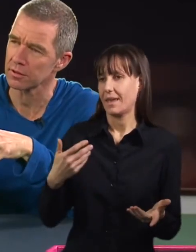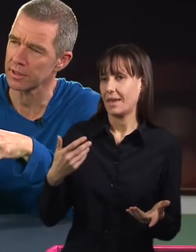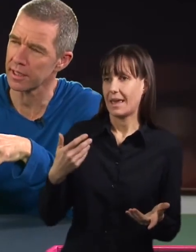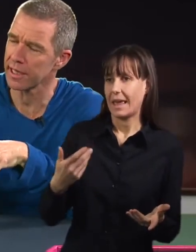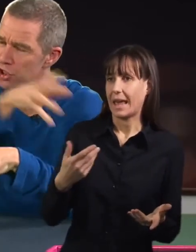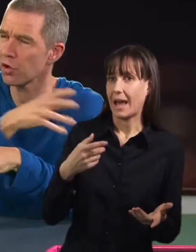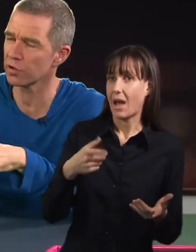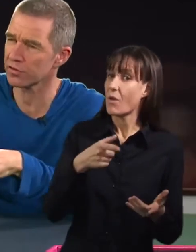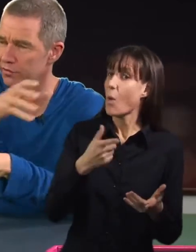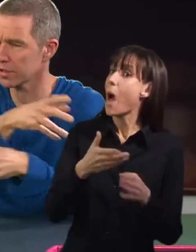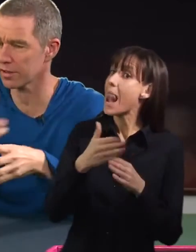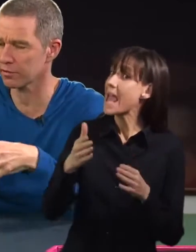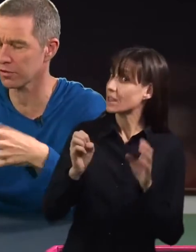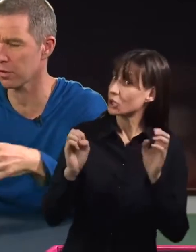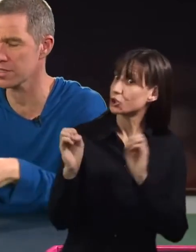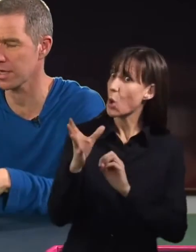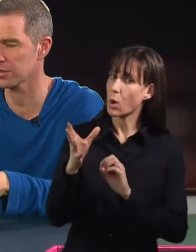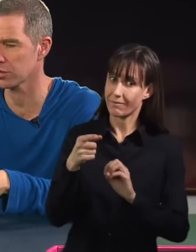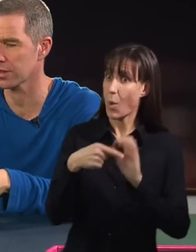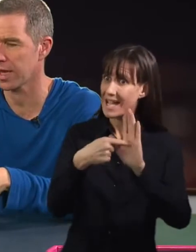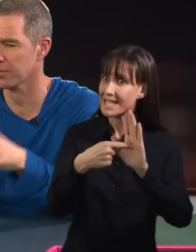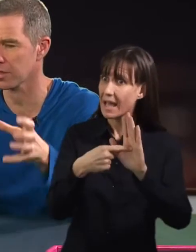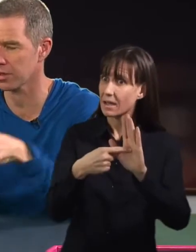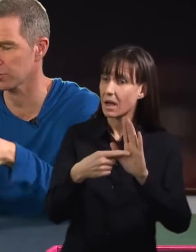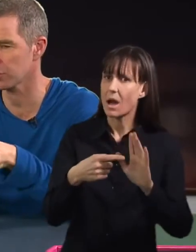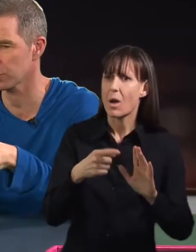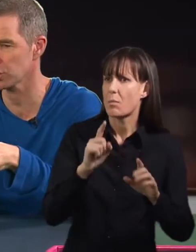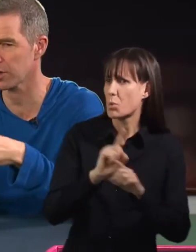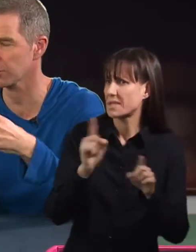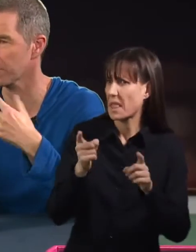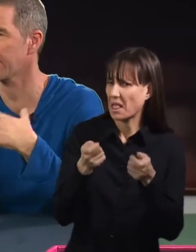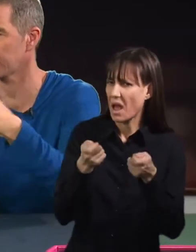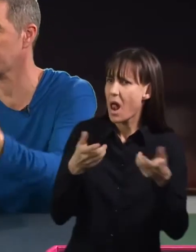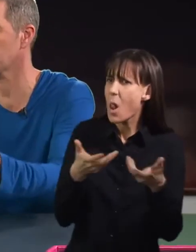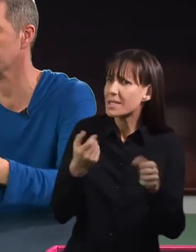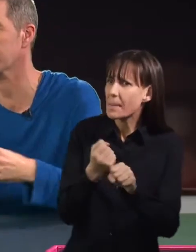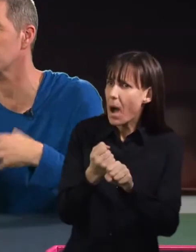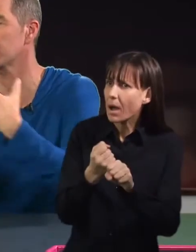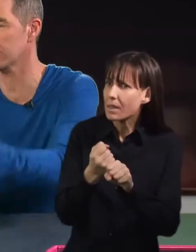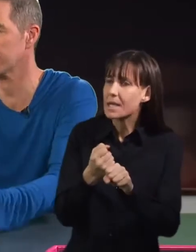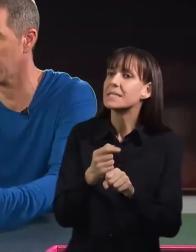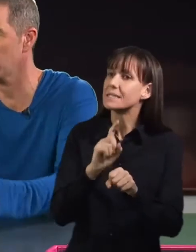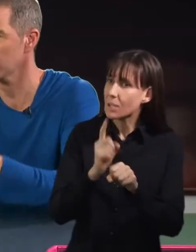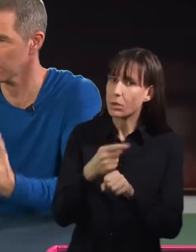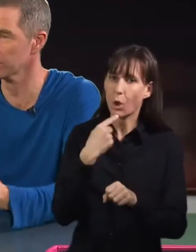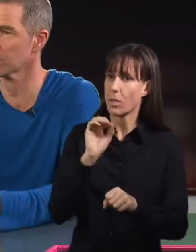in dieser Late Show, wo das nachher gezeigt wurde, hat man sich gar nicht darüber lustig machen müssen, sondern man hätte auch einfach können sagen, man tut das jetzt auch ganz normal